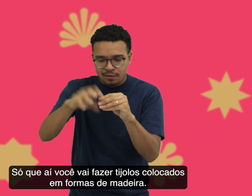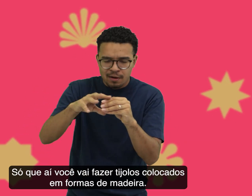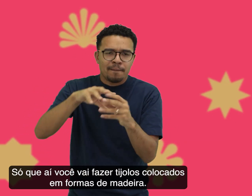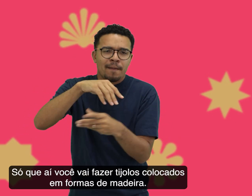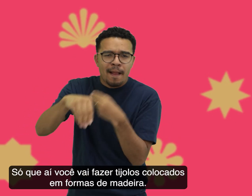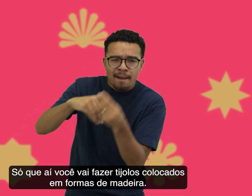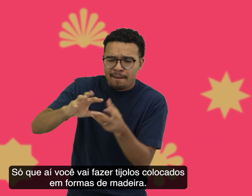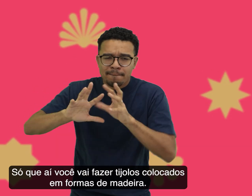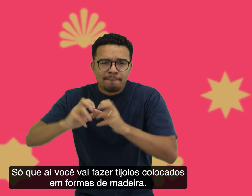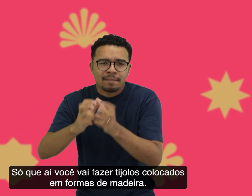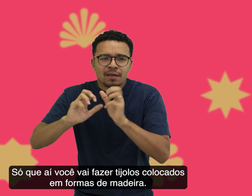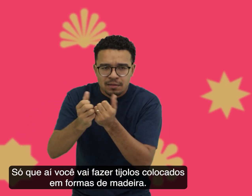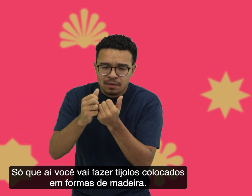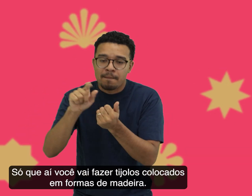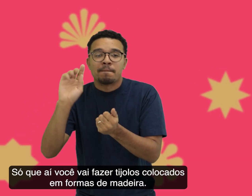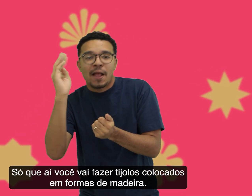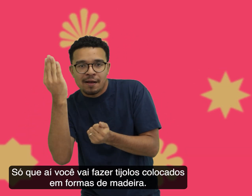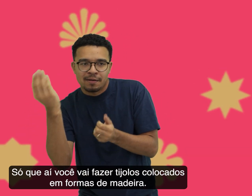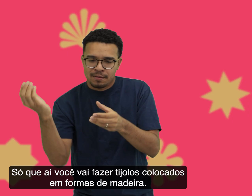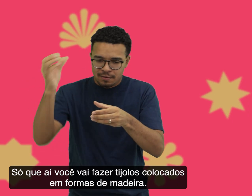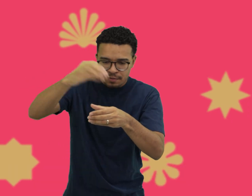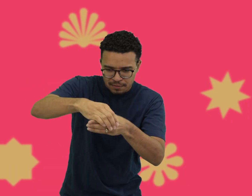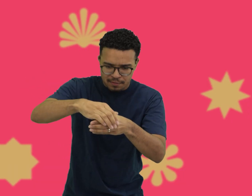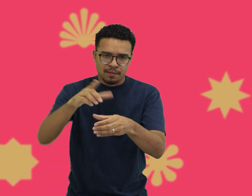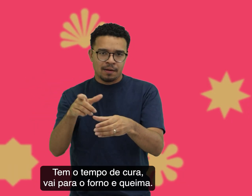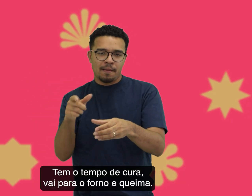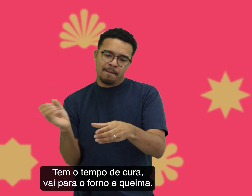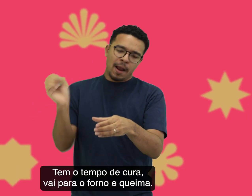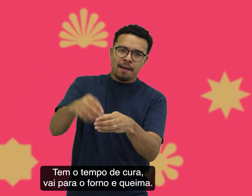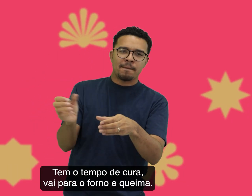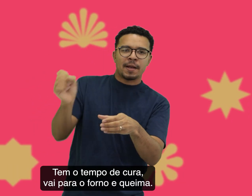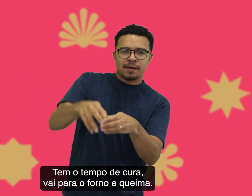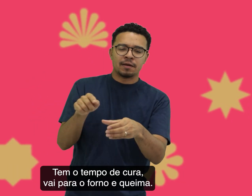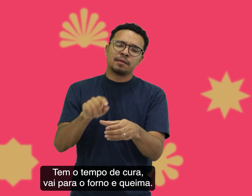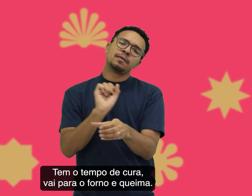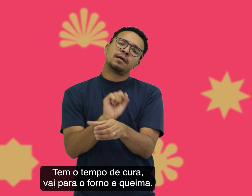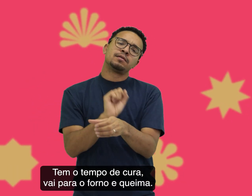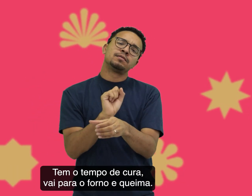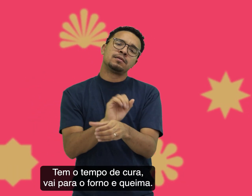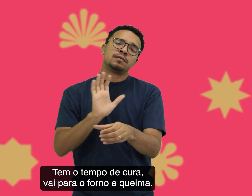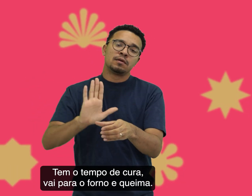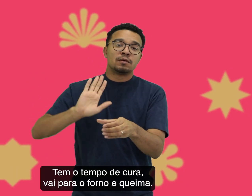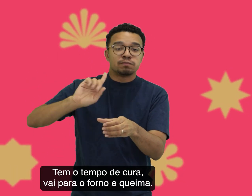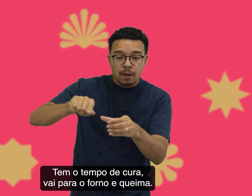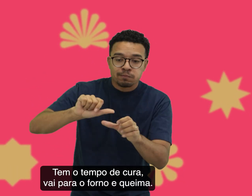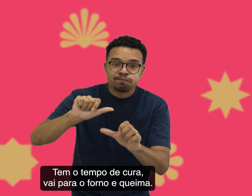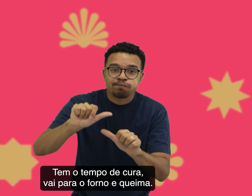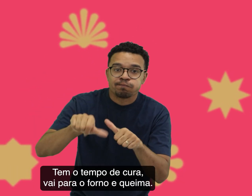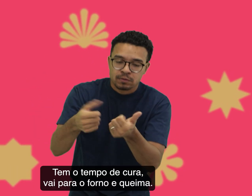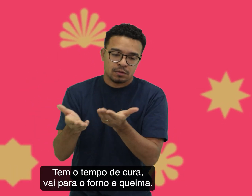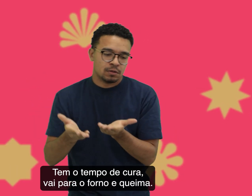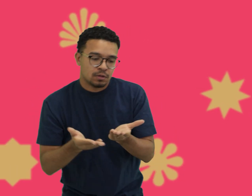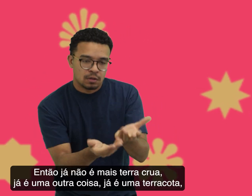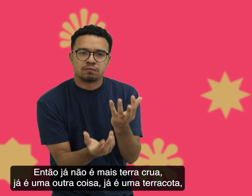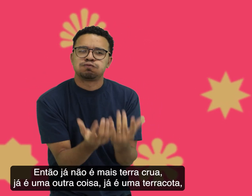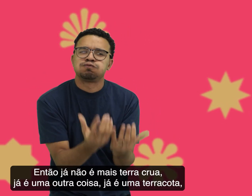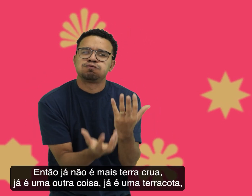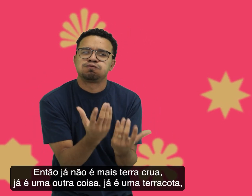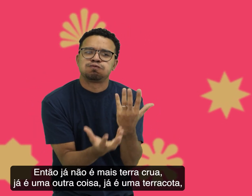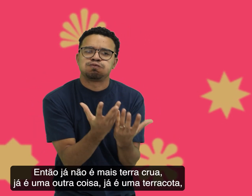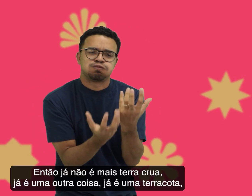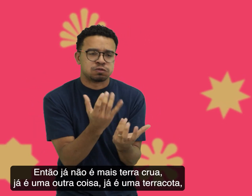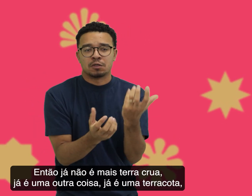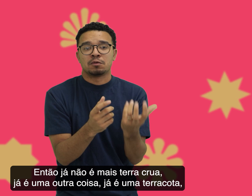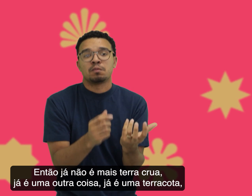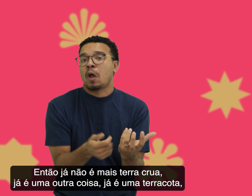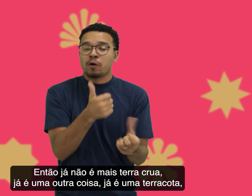que aí você vai fazer tijolos colocados em formas de madeira, tem o tempo de cura, vai para o forno e queima,